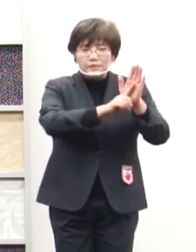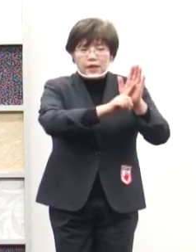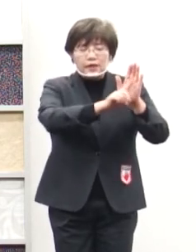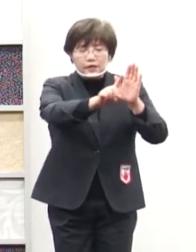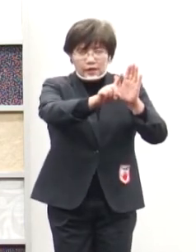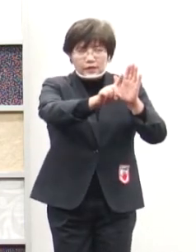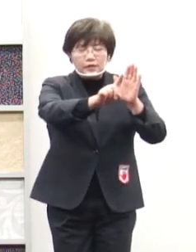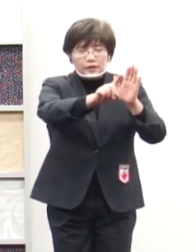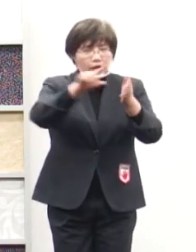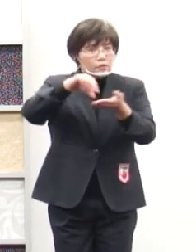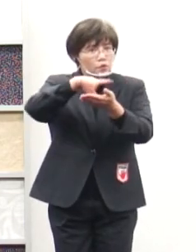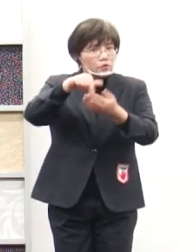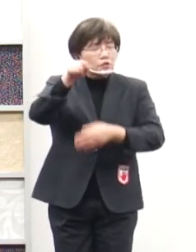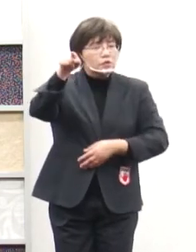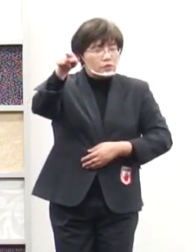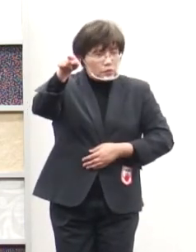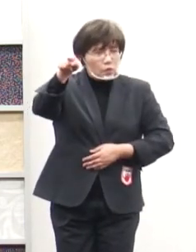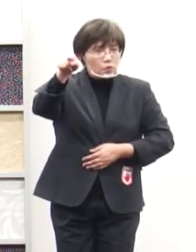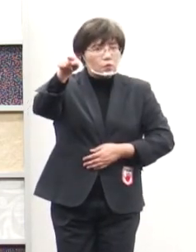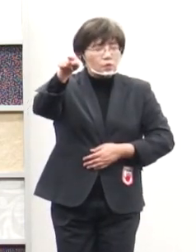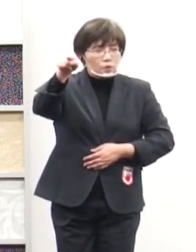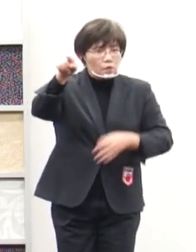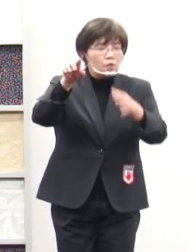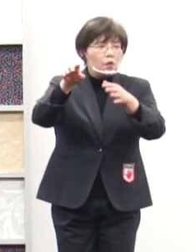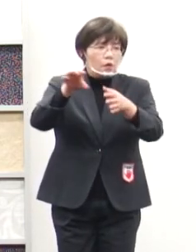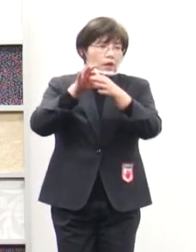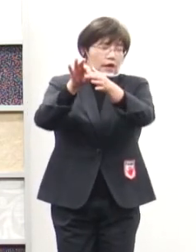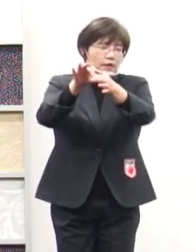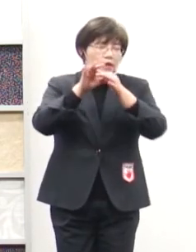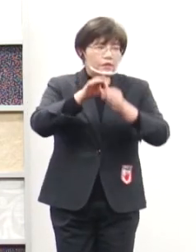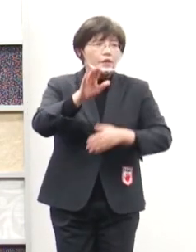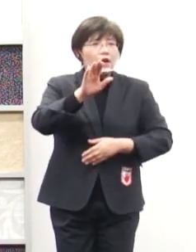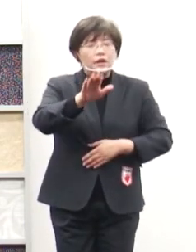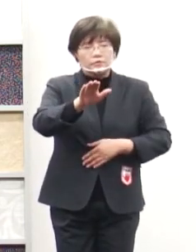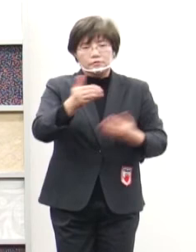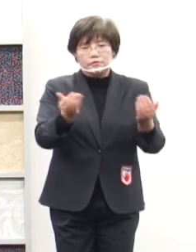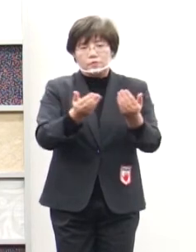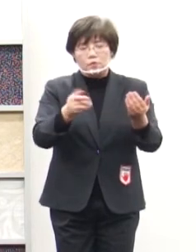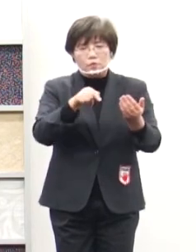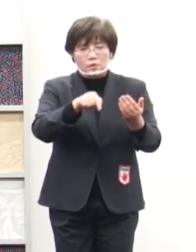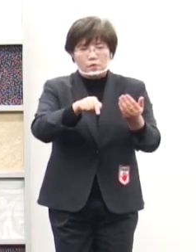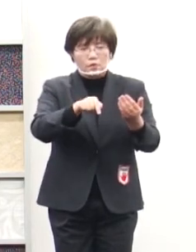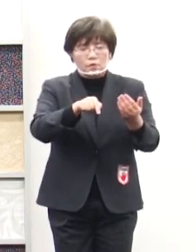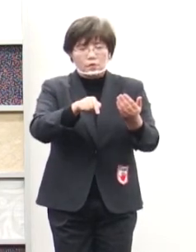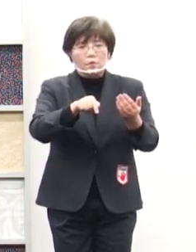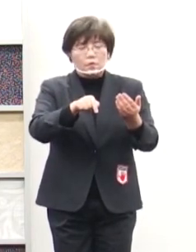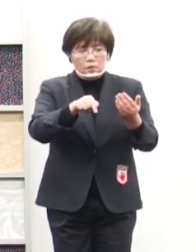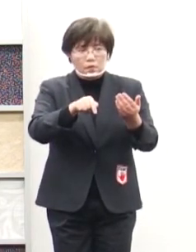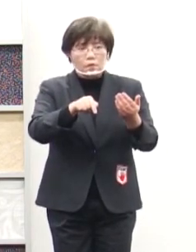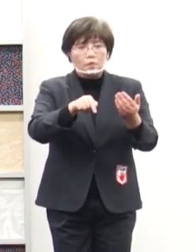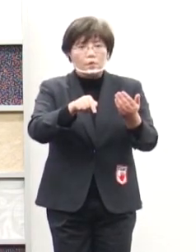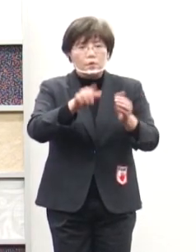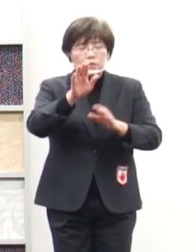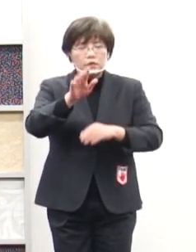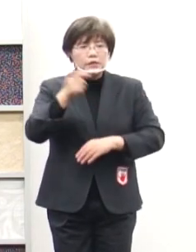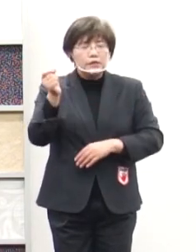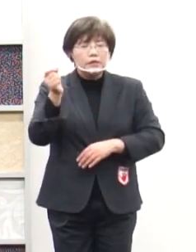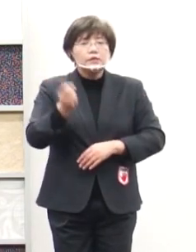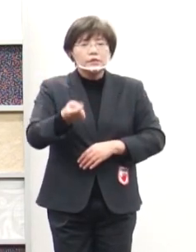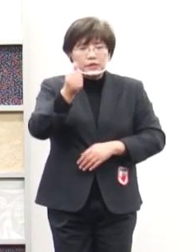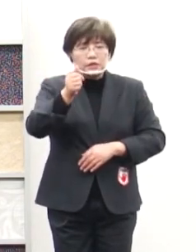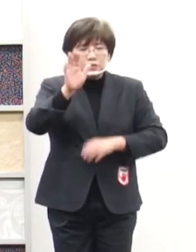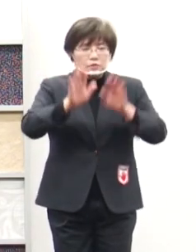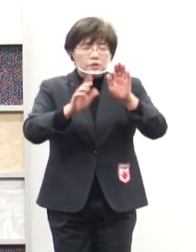接の取引、間接取引があるところがまず一つ、もう一つ、発令地域で、不要不急の外出の自